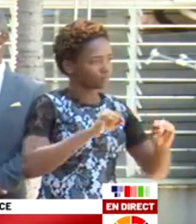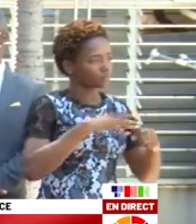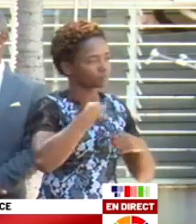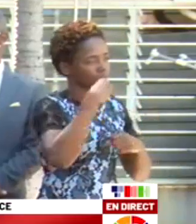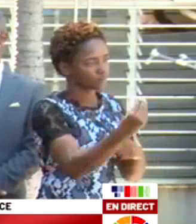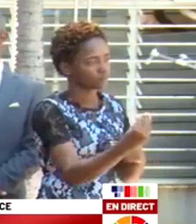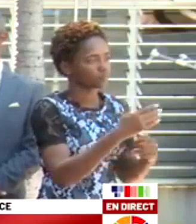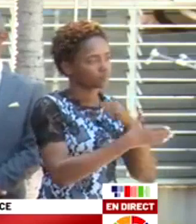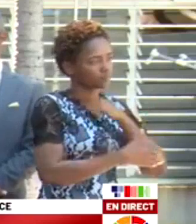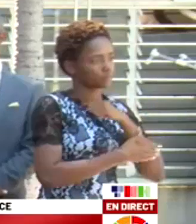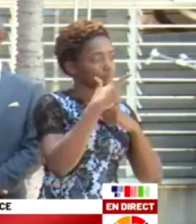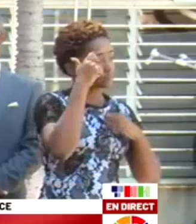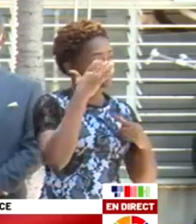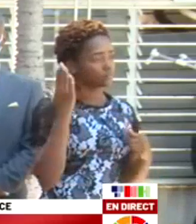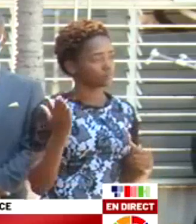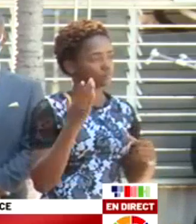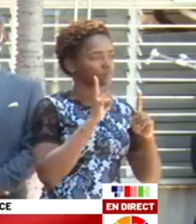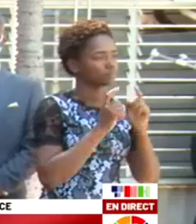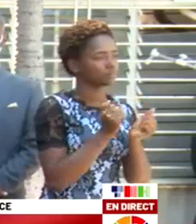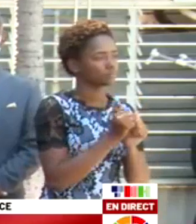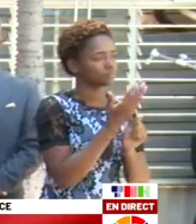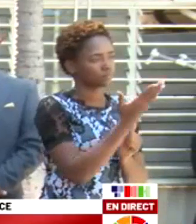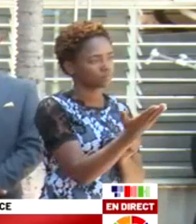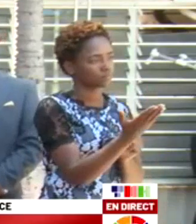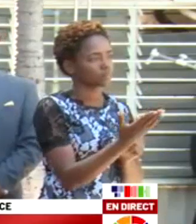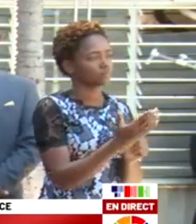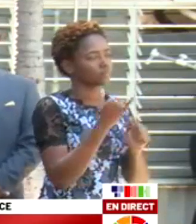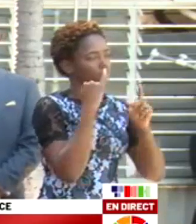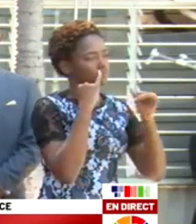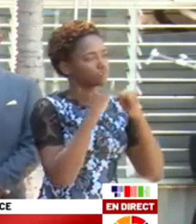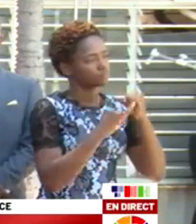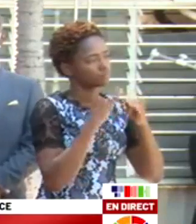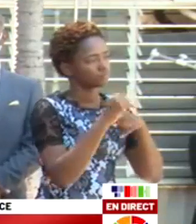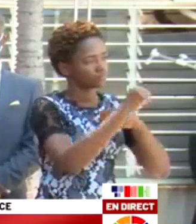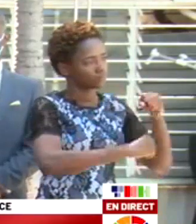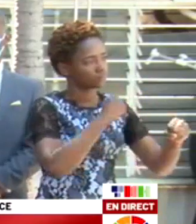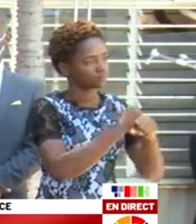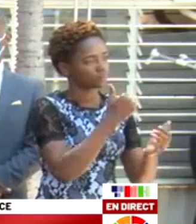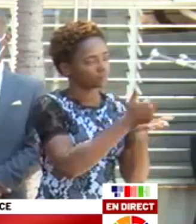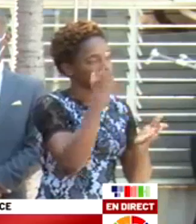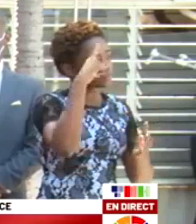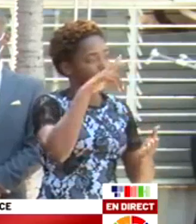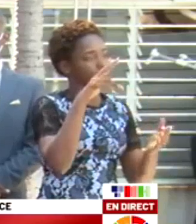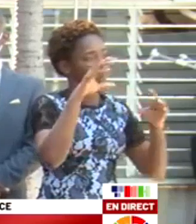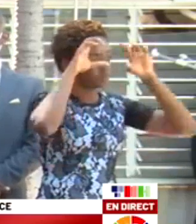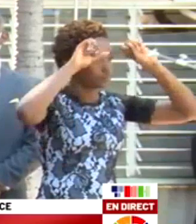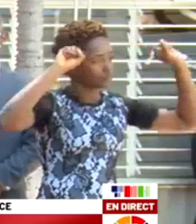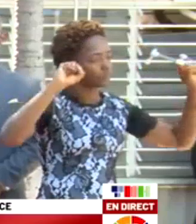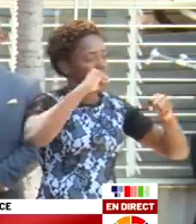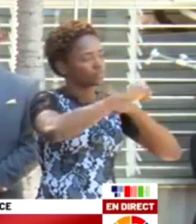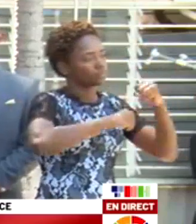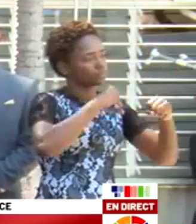du pays. Parce que moi-même, quand je parle avec nous là, moi, dans la dernière année, madame comme président, ça veut dire, l'année